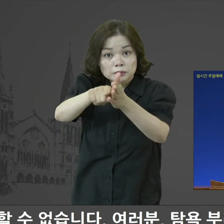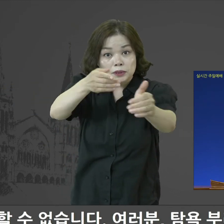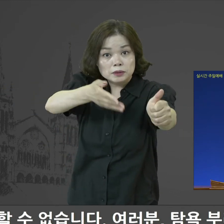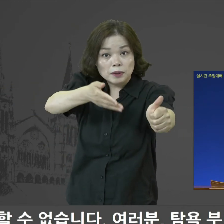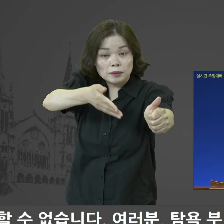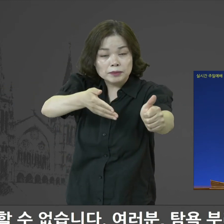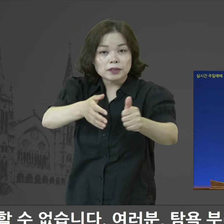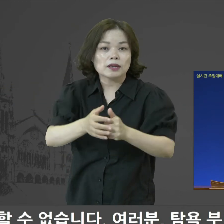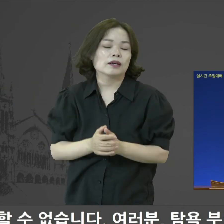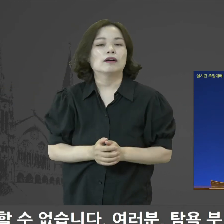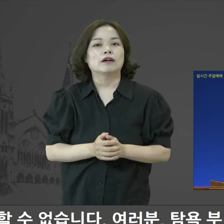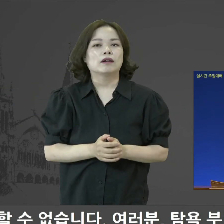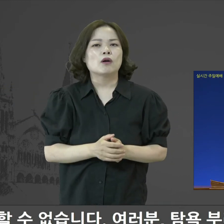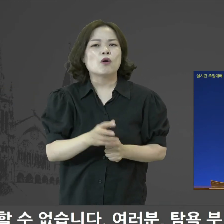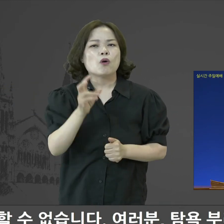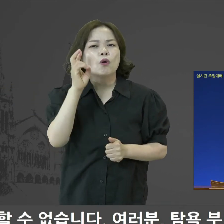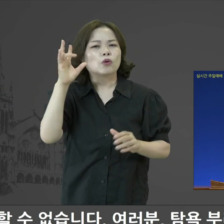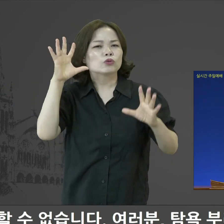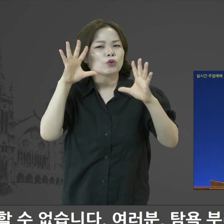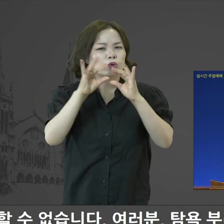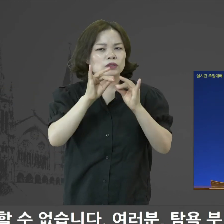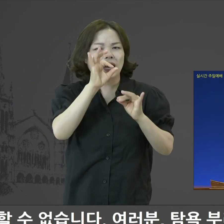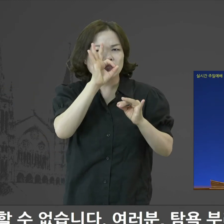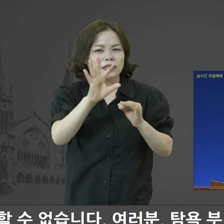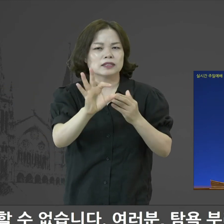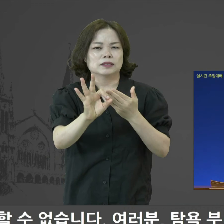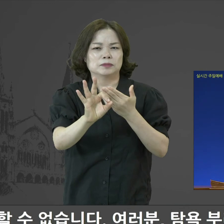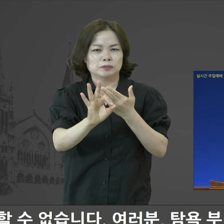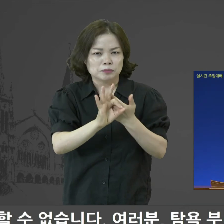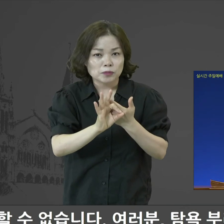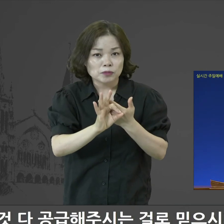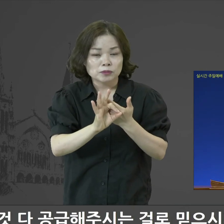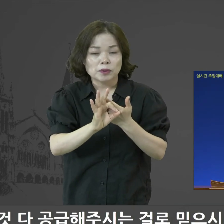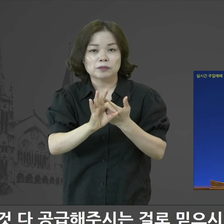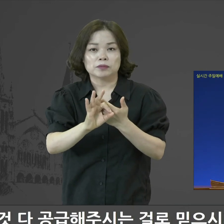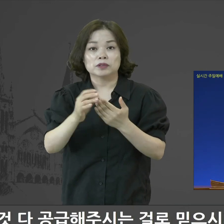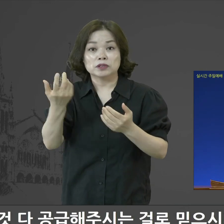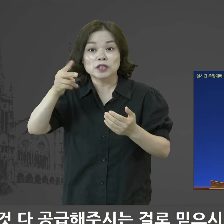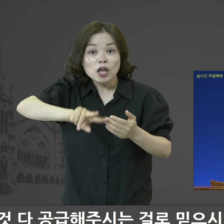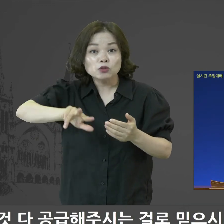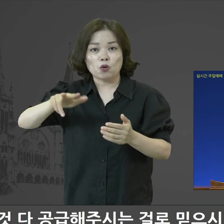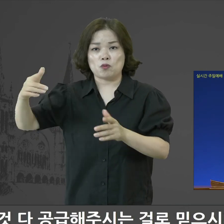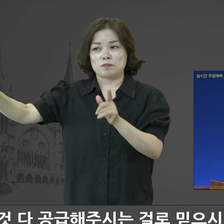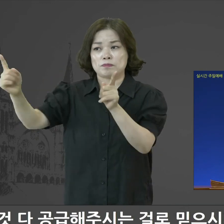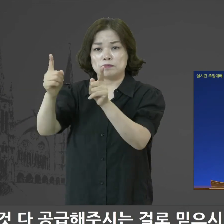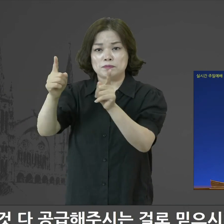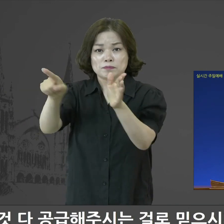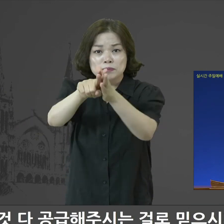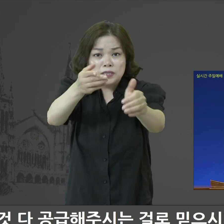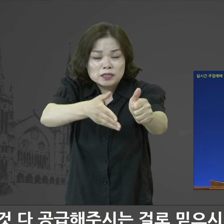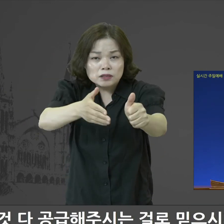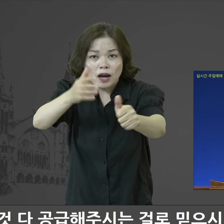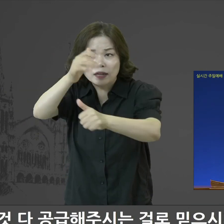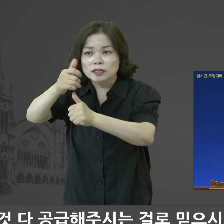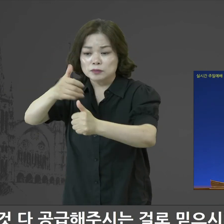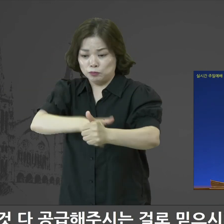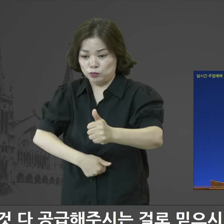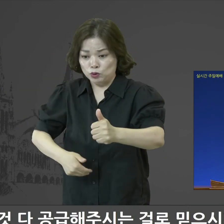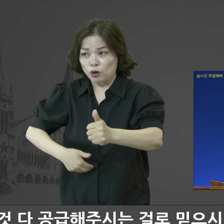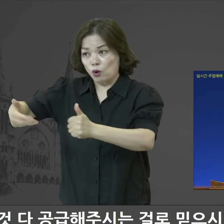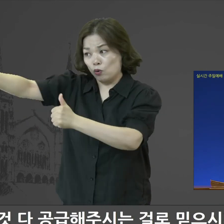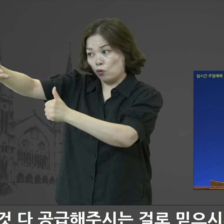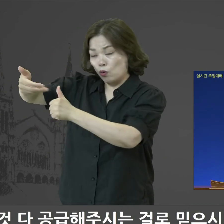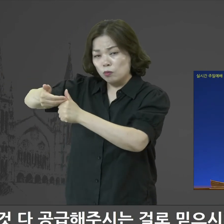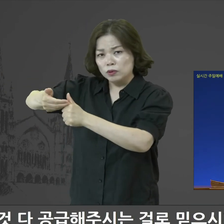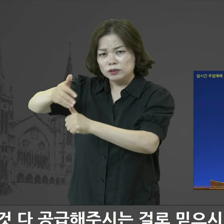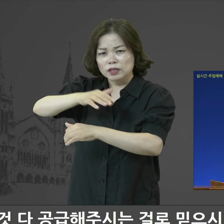바랍니다. 혹 동의가 좀 안 돼도 믿으시기 바랍니다. 하나님이 내 인생에 필요한 것들 다 공급해 주신다, 이 마음이